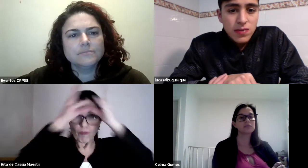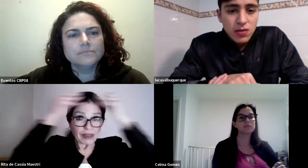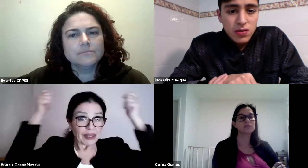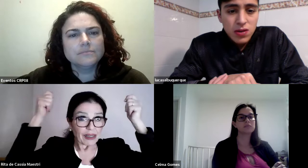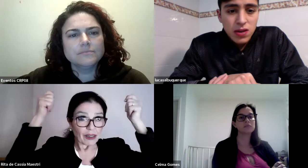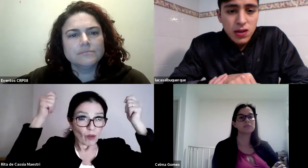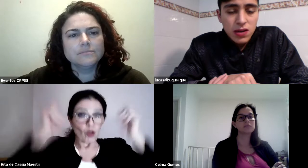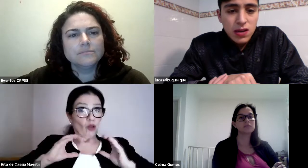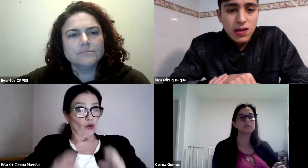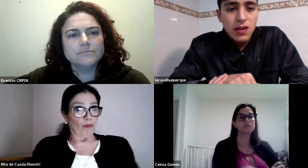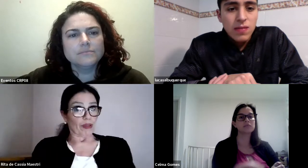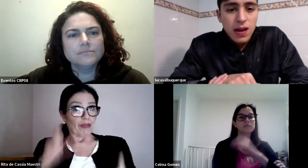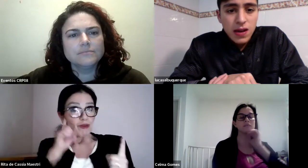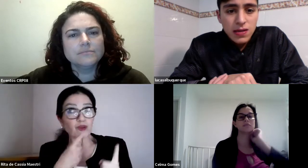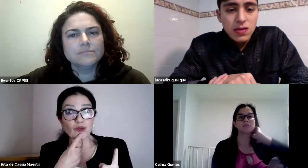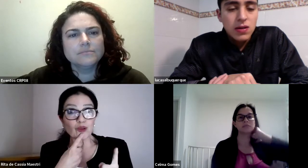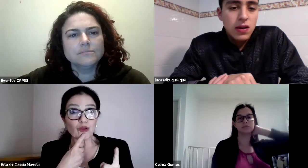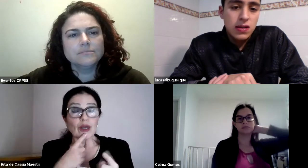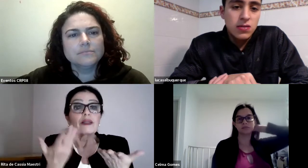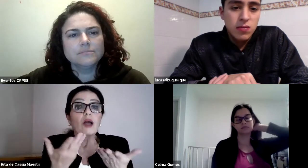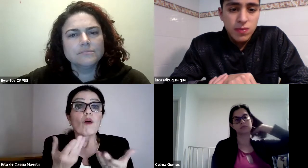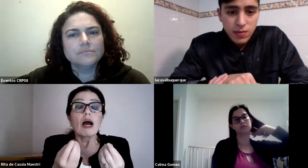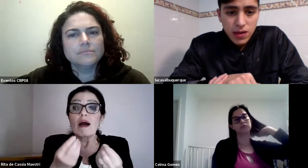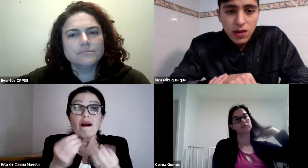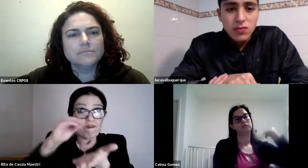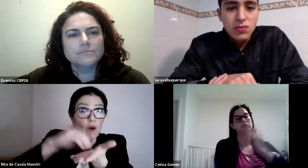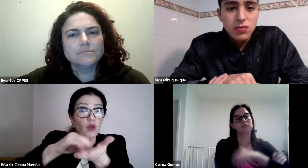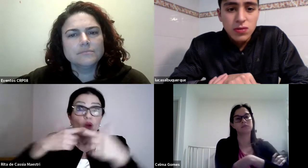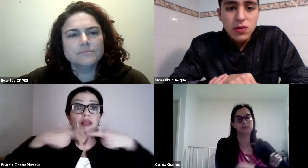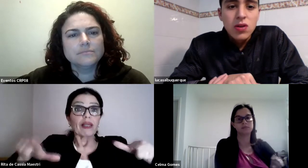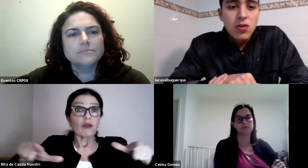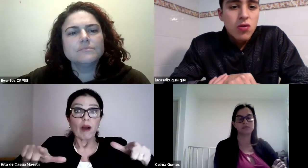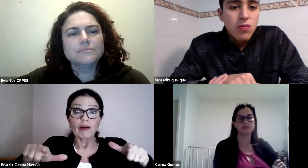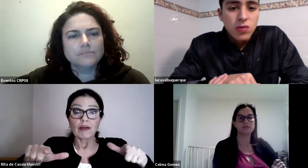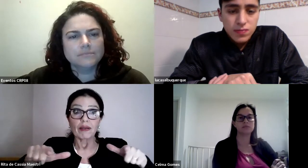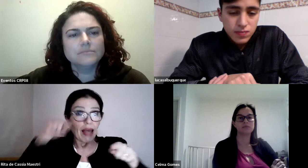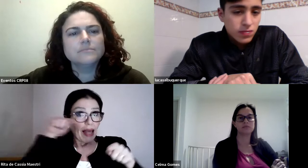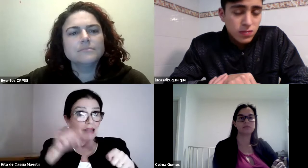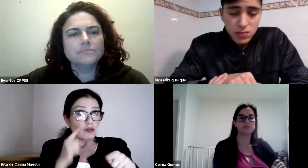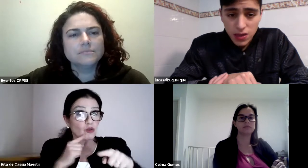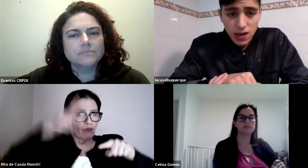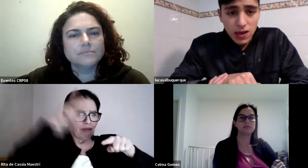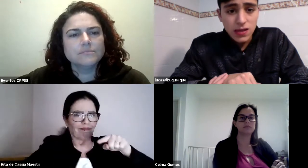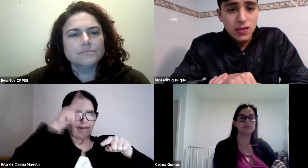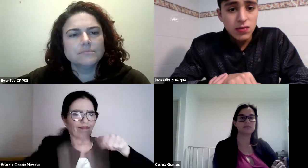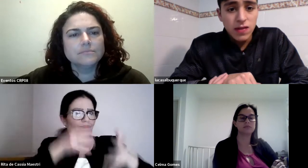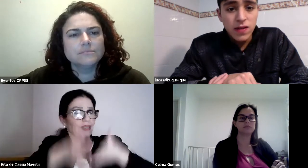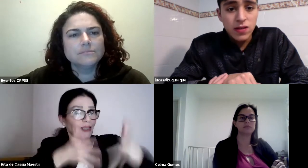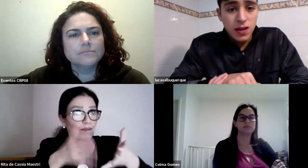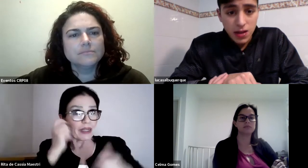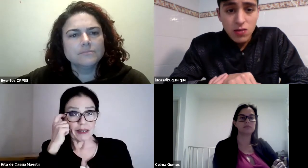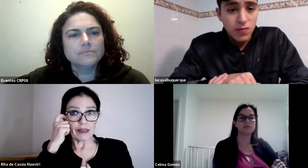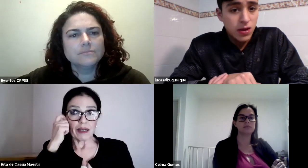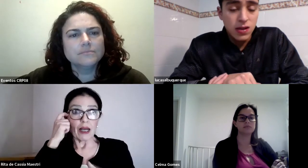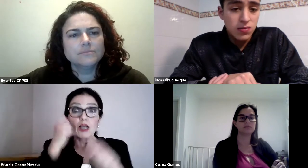uma psicologia que trabalhasse a questão comportamental do surdo, como a questão da falta